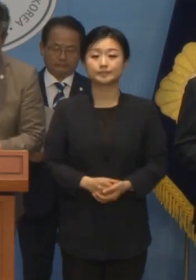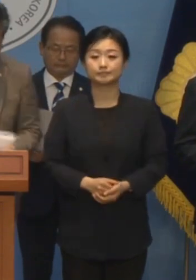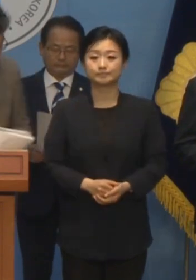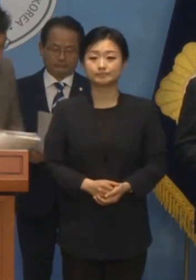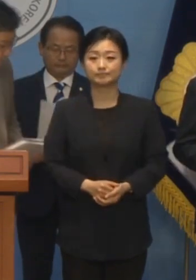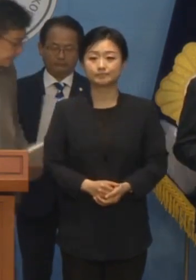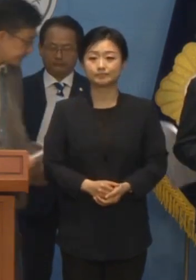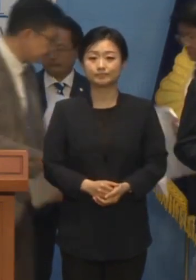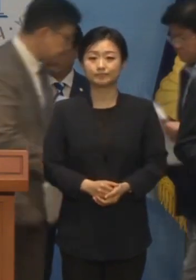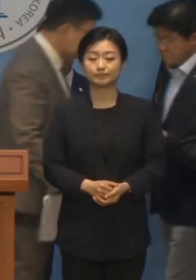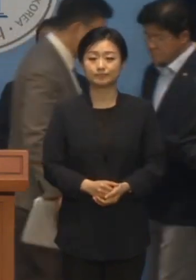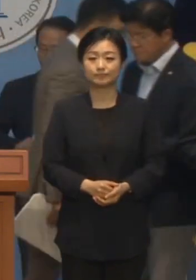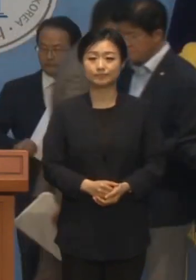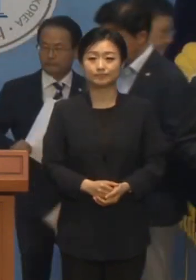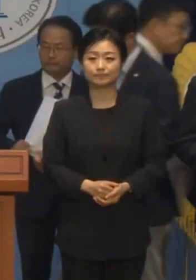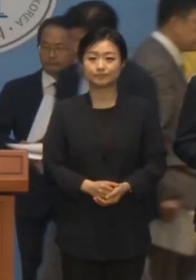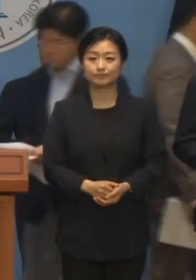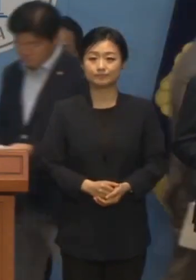촉구합니다.